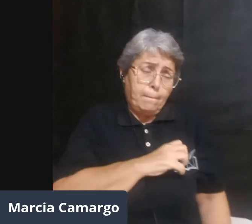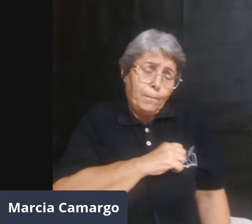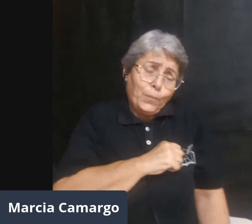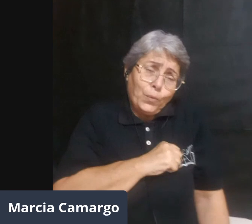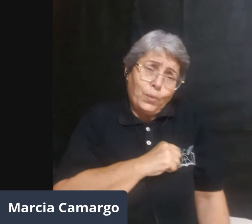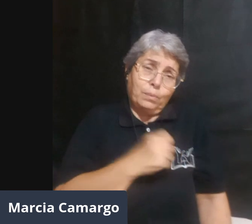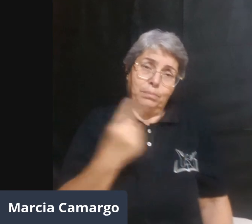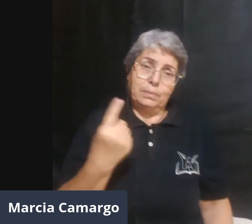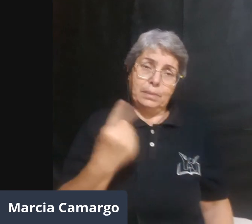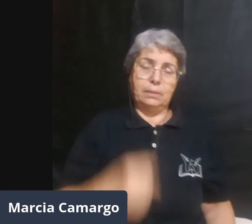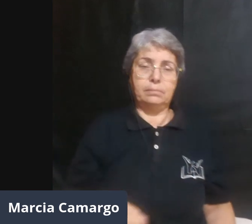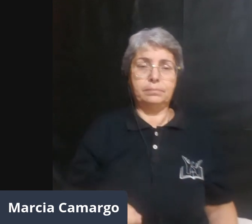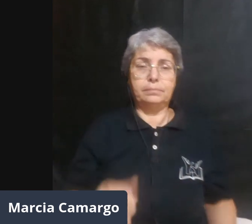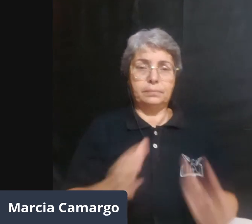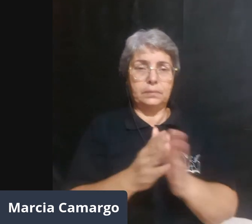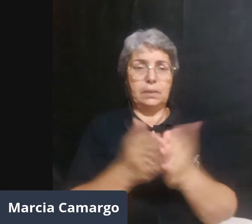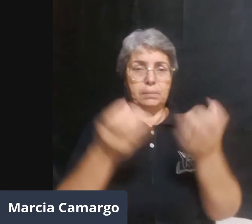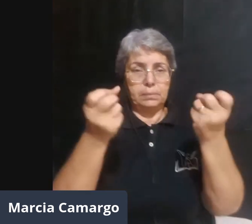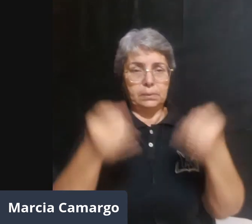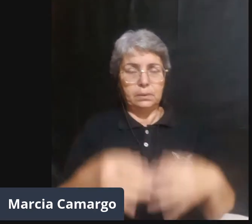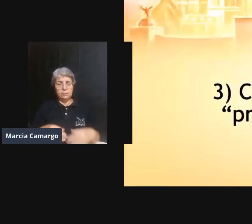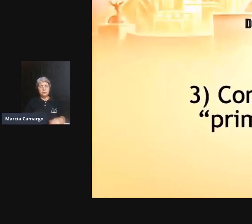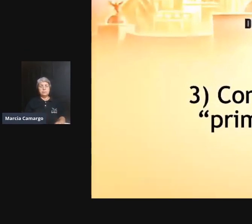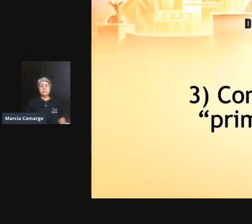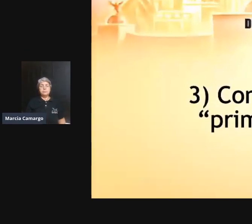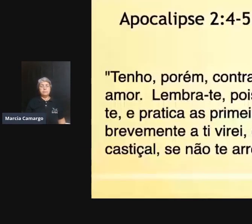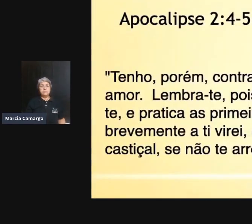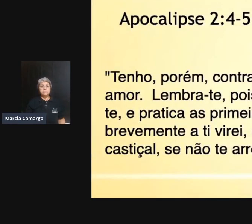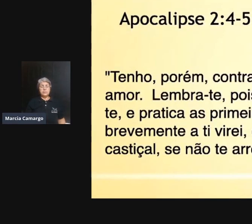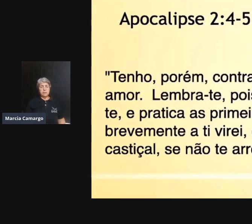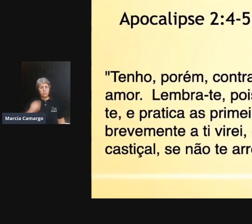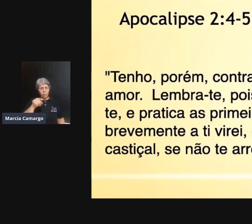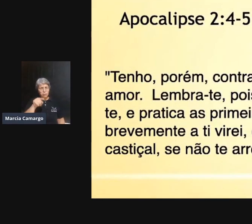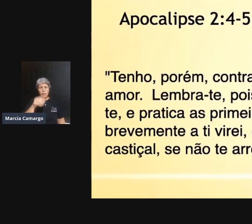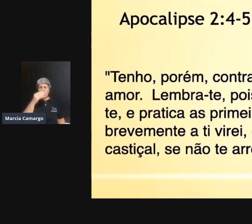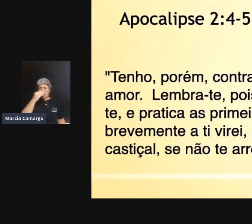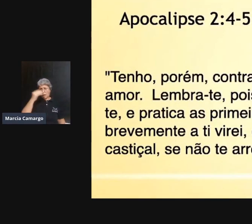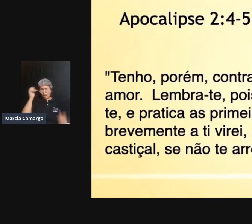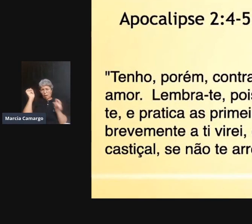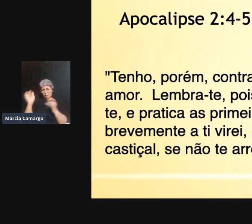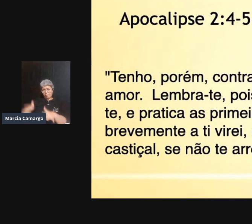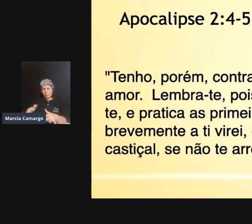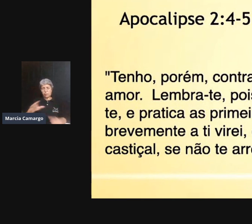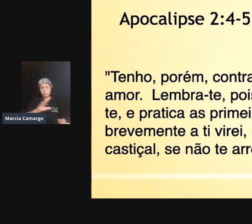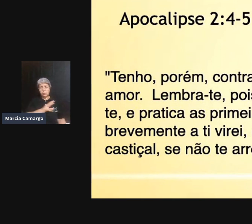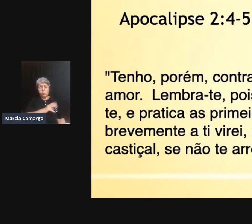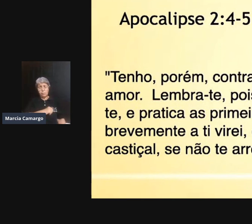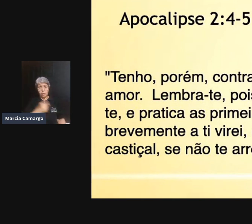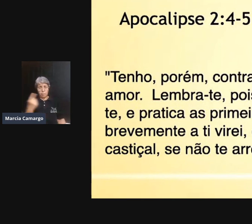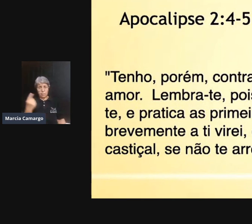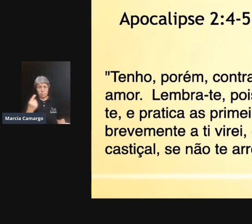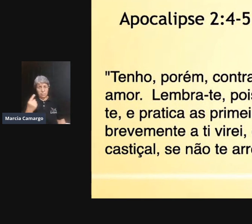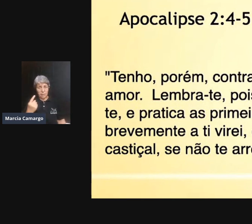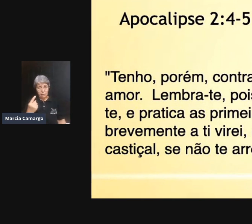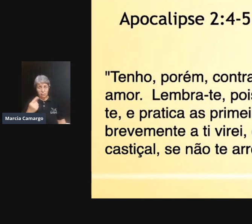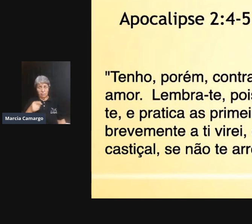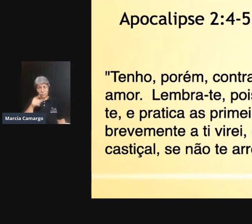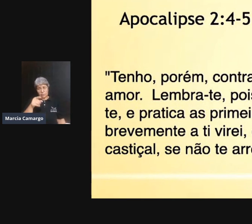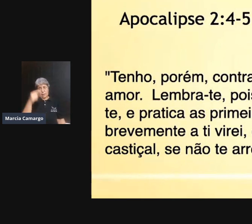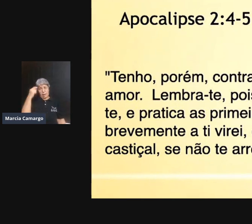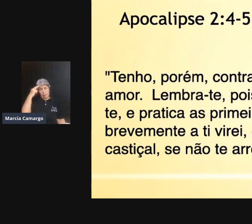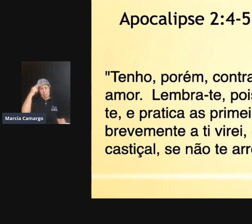Tenho, porém, contra ti, que deixaste o teu primeiro amor. Lembra-te, pois, de onde caíste,